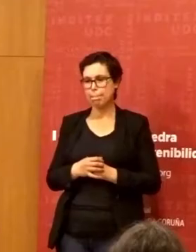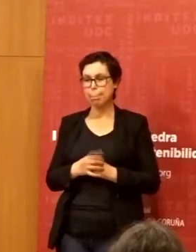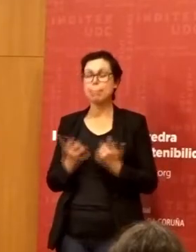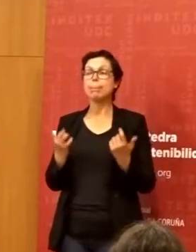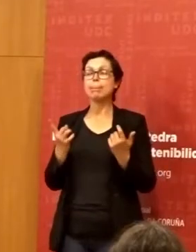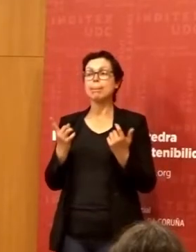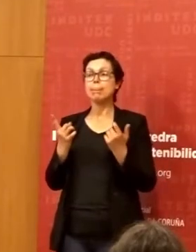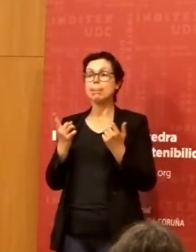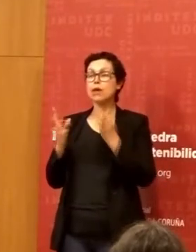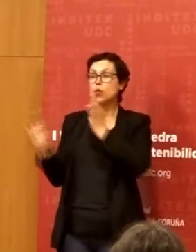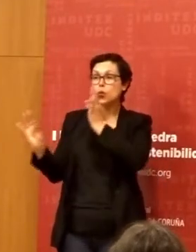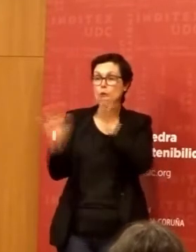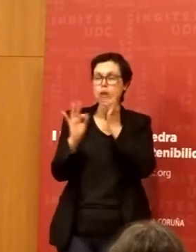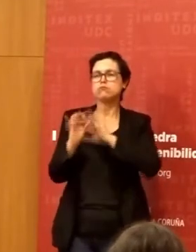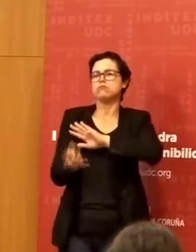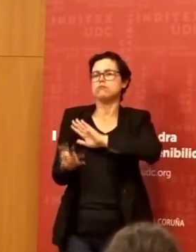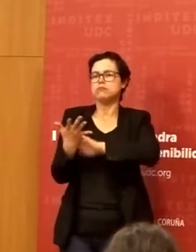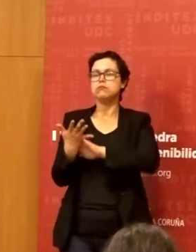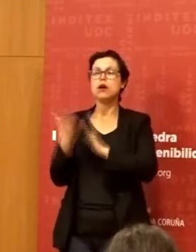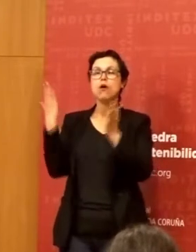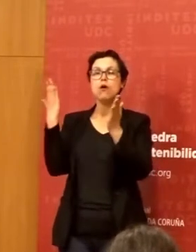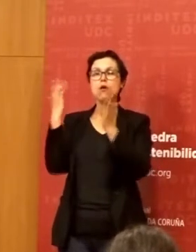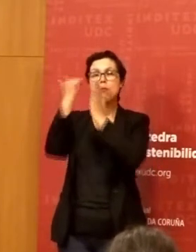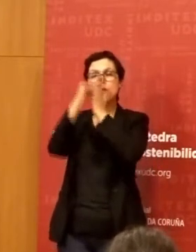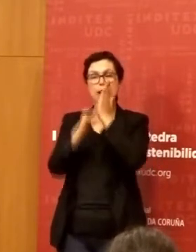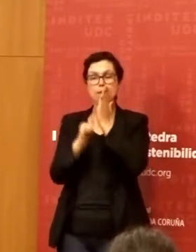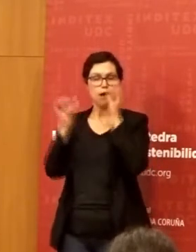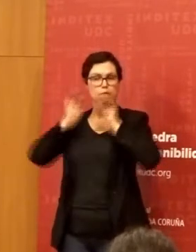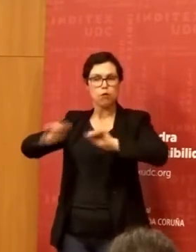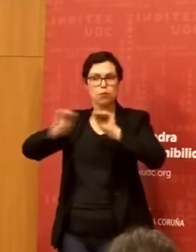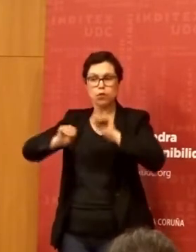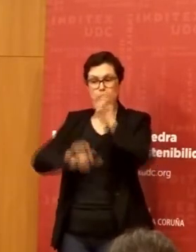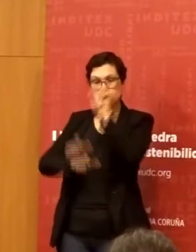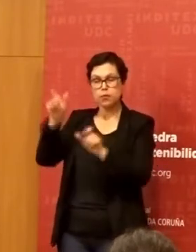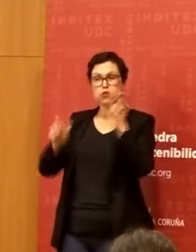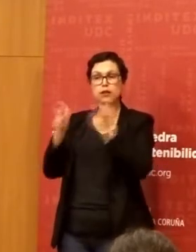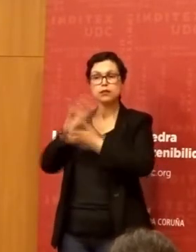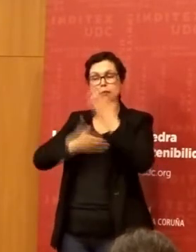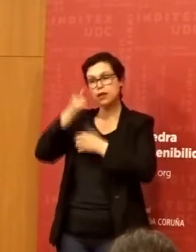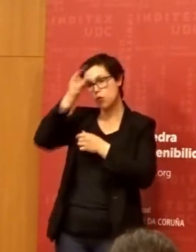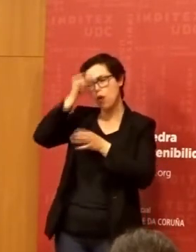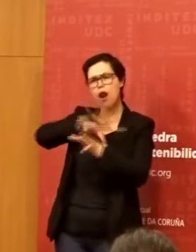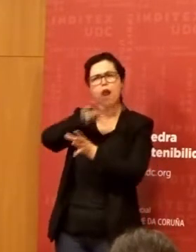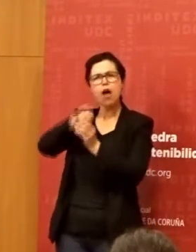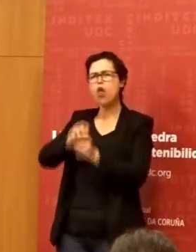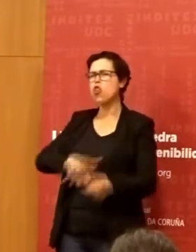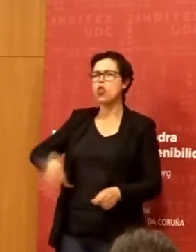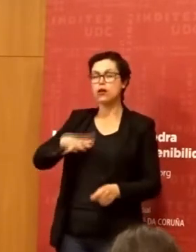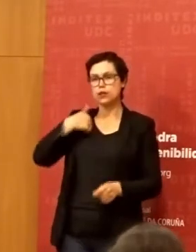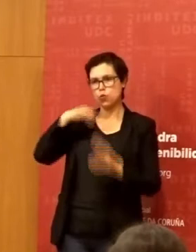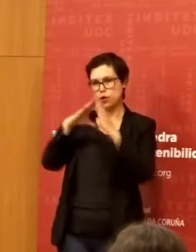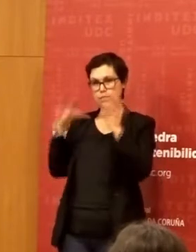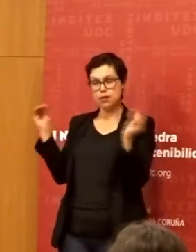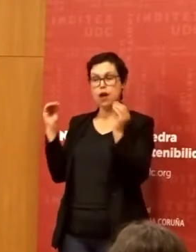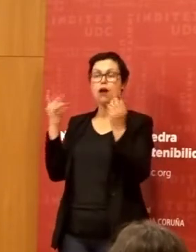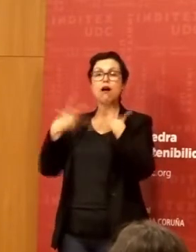crear un programa de formación para el empleo para personas con discapacidad intelectual que se desarrolla en la universidad y que concluye con un título